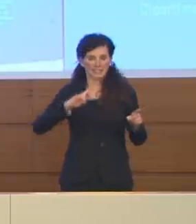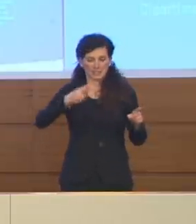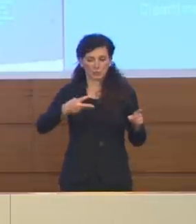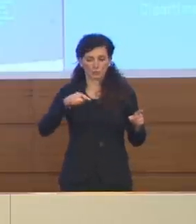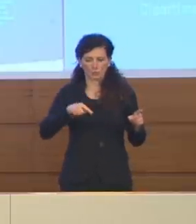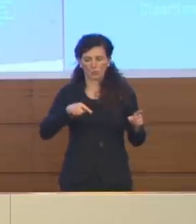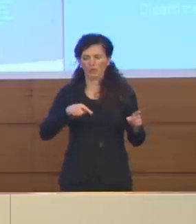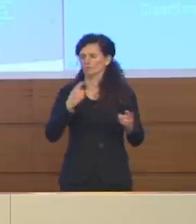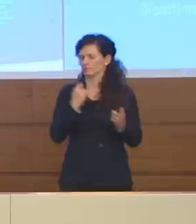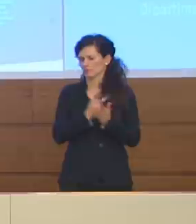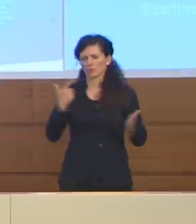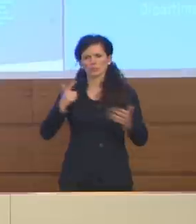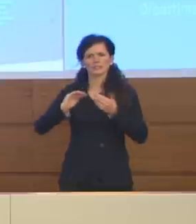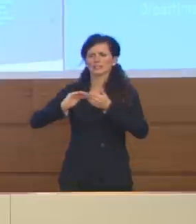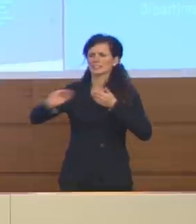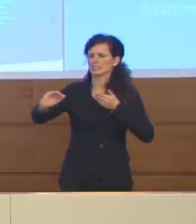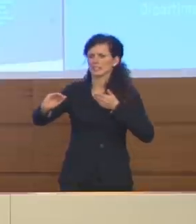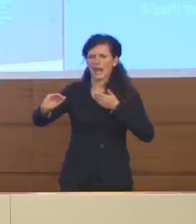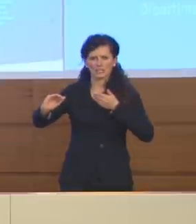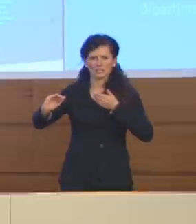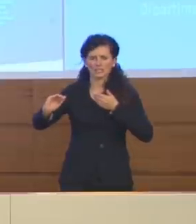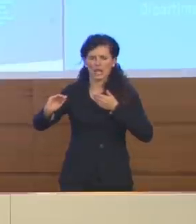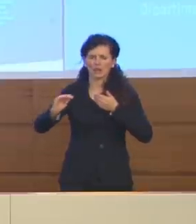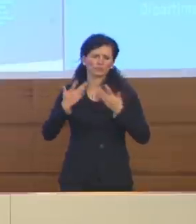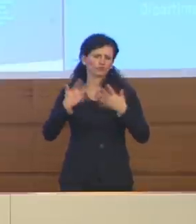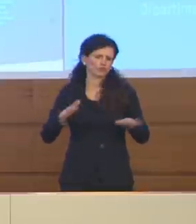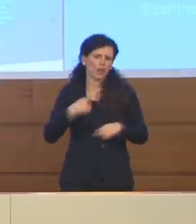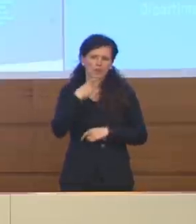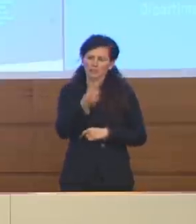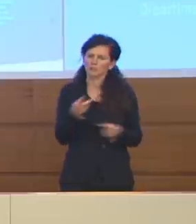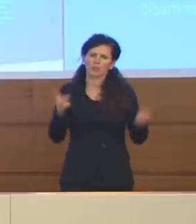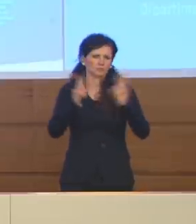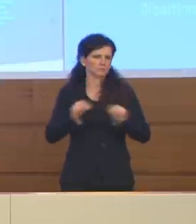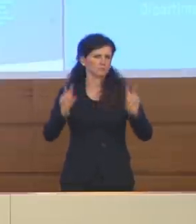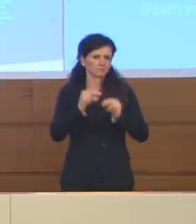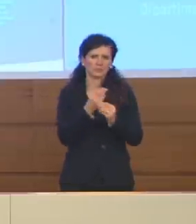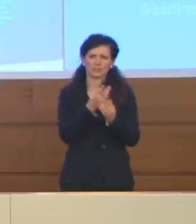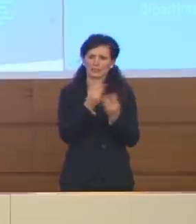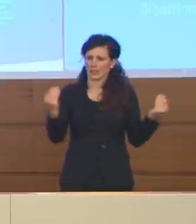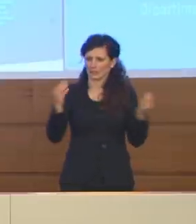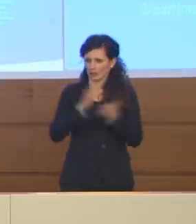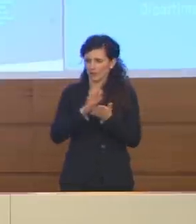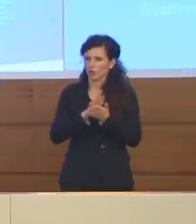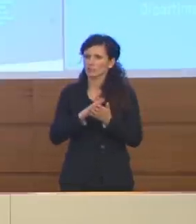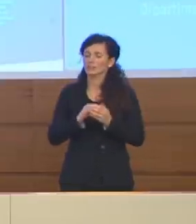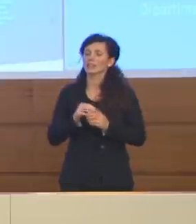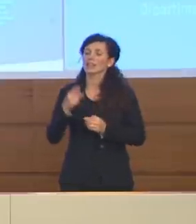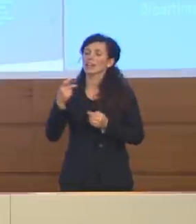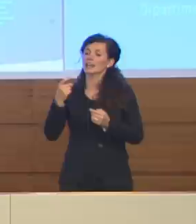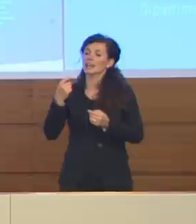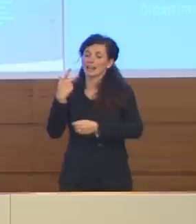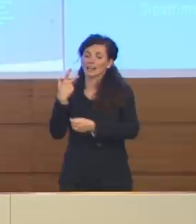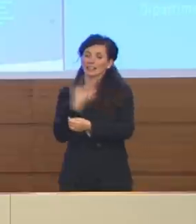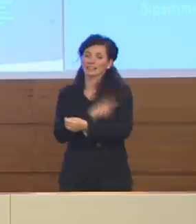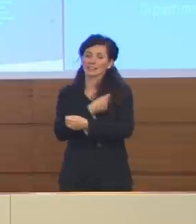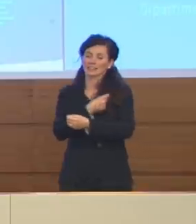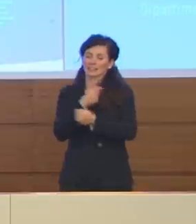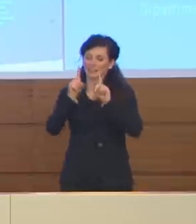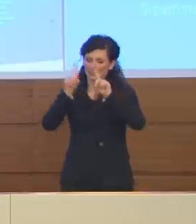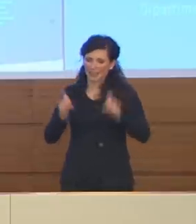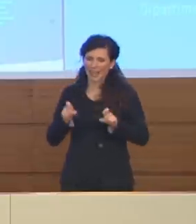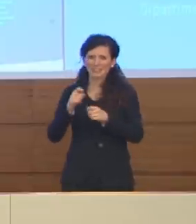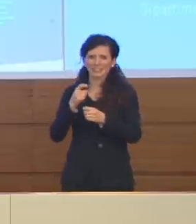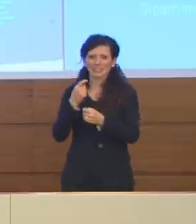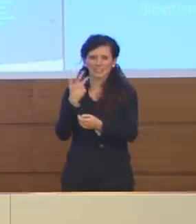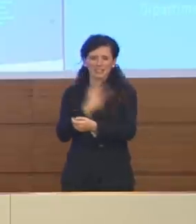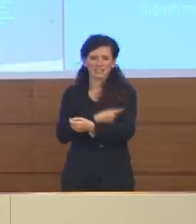distanziamento sociale l'abbiamo detto e lo avete ripetuto più volte premesso che i test sierologici che effettuerete si